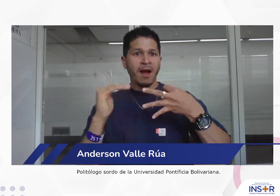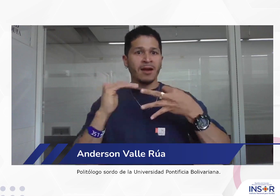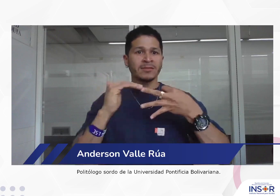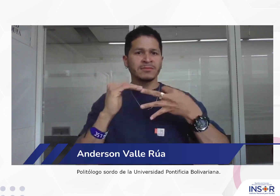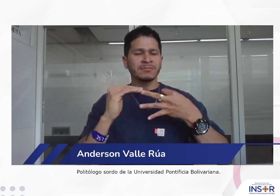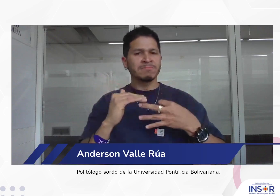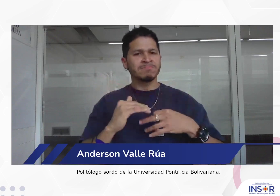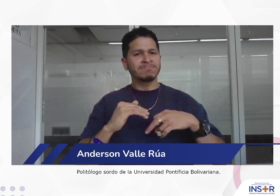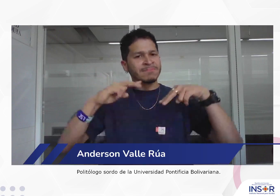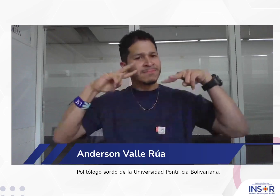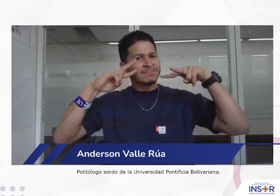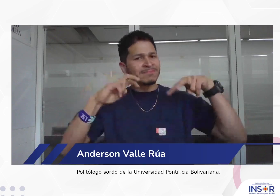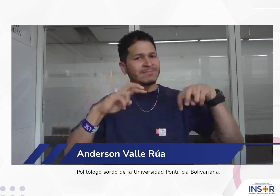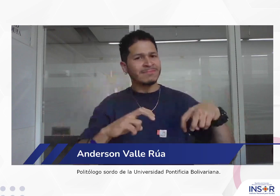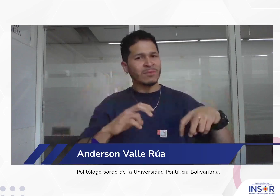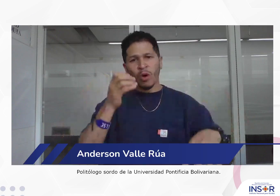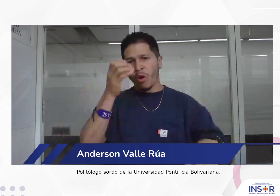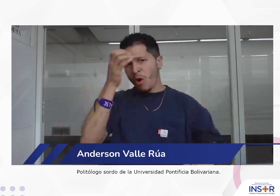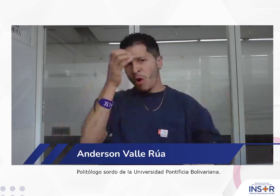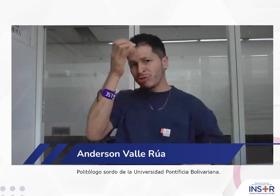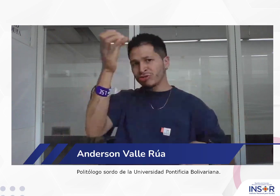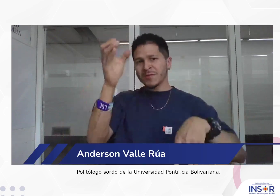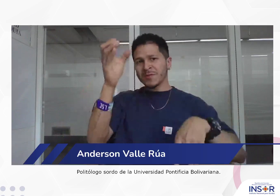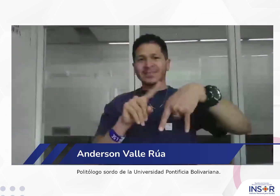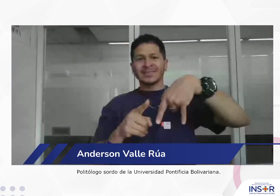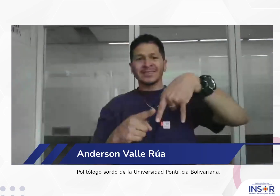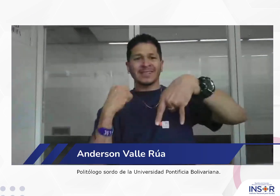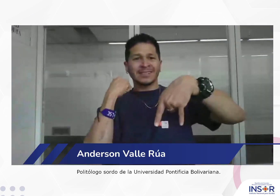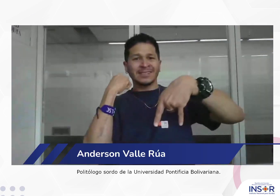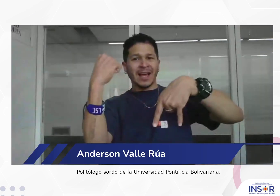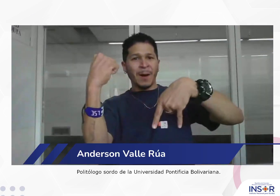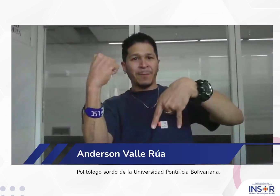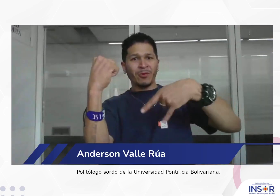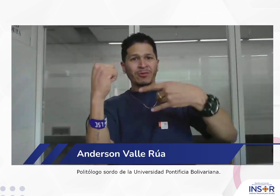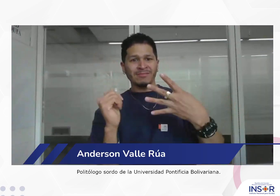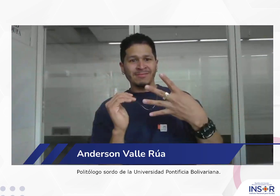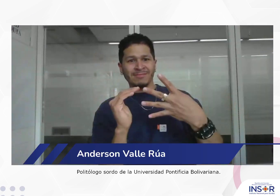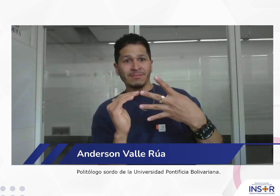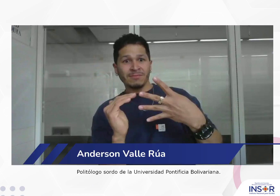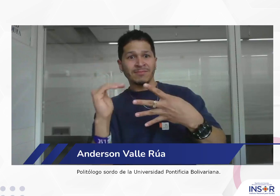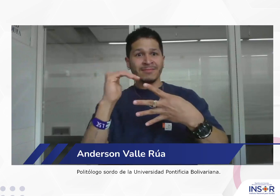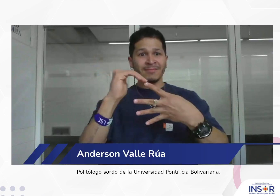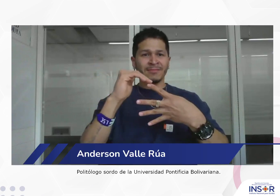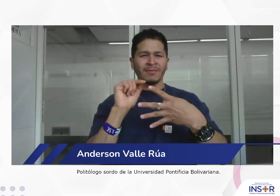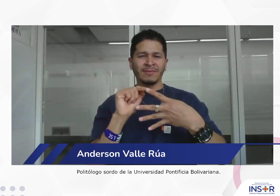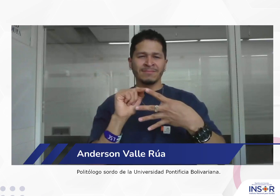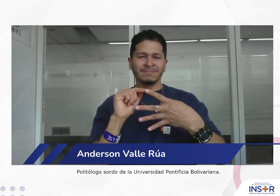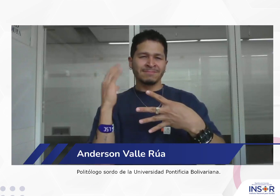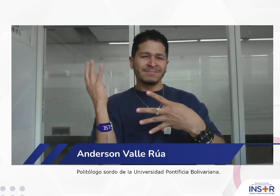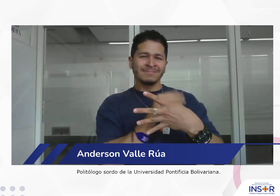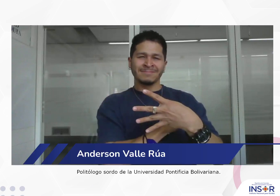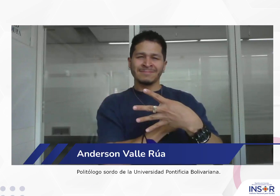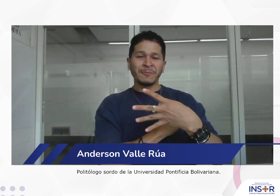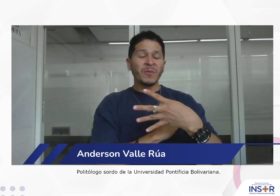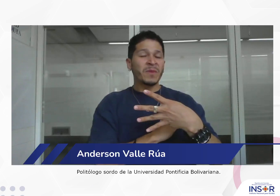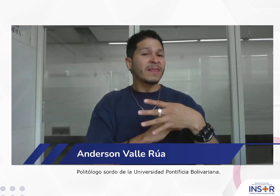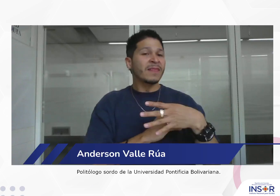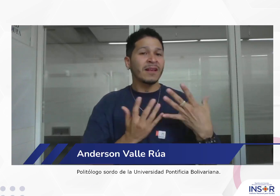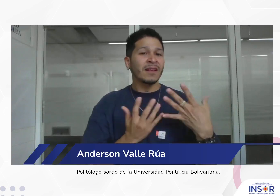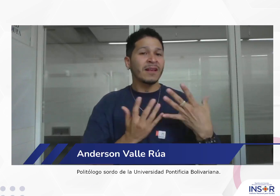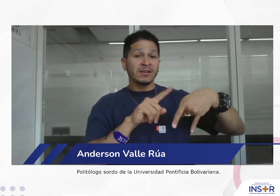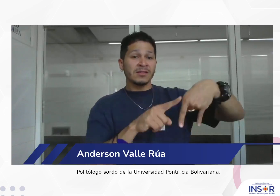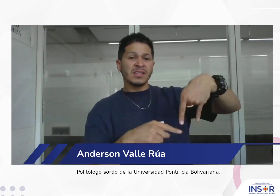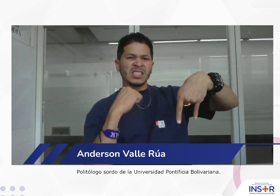una genealogía desde el postestructuralismo. Luego otra investigación denominada Investigación académica sobre el concepto de